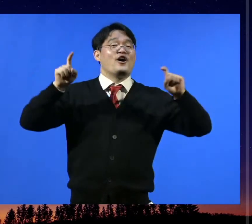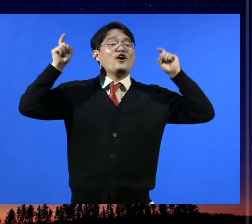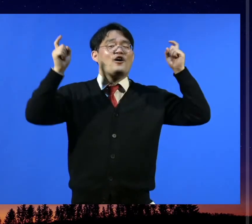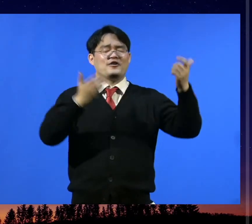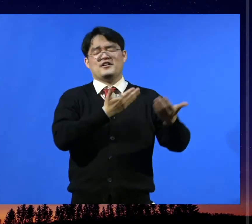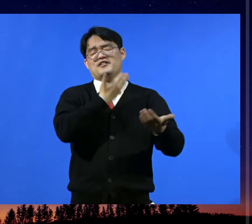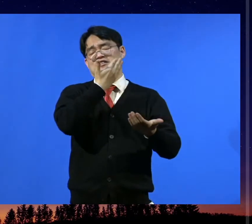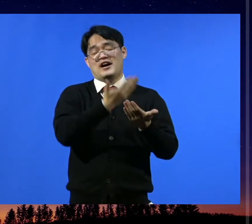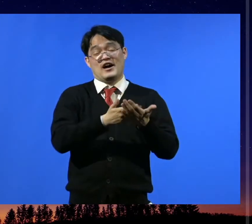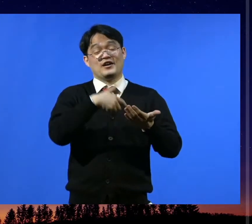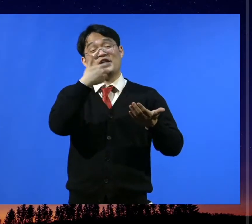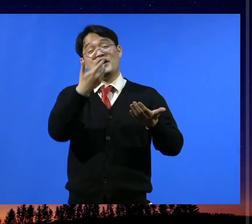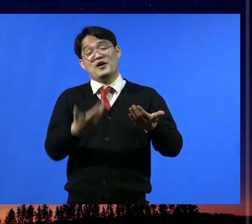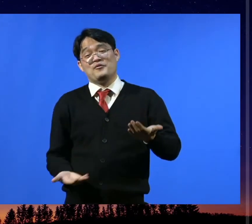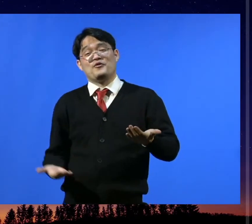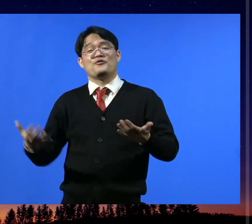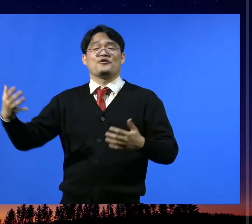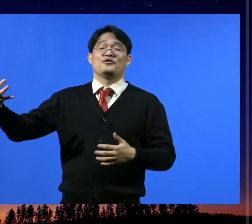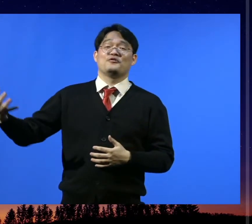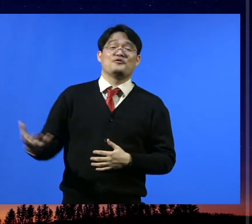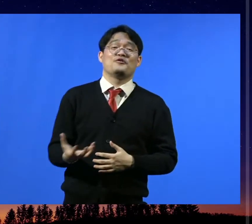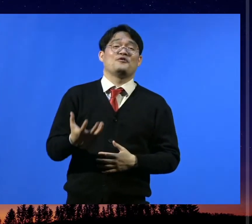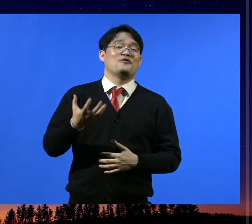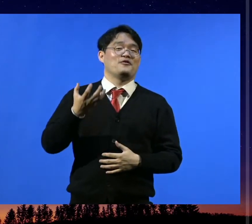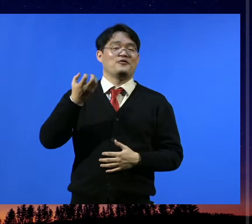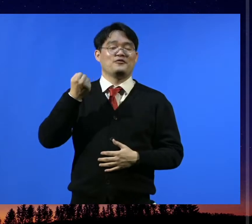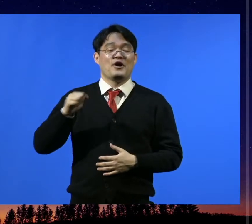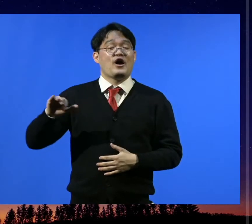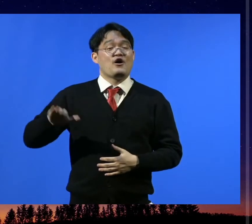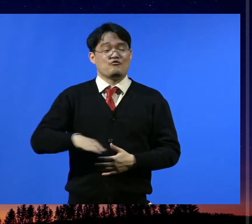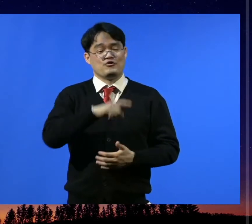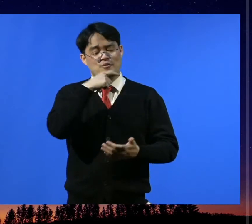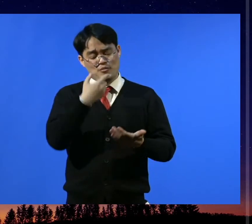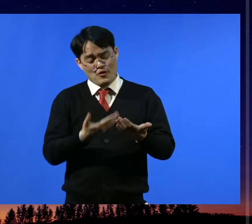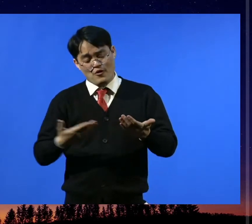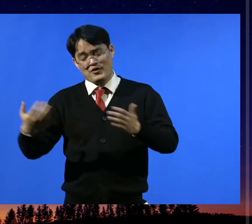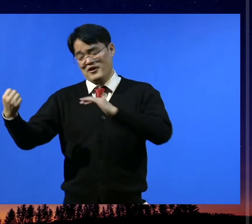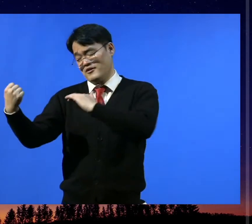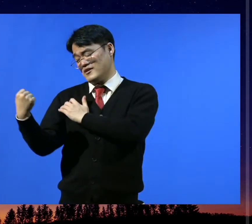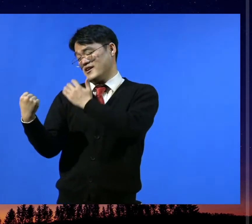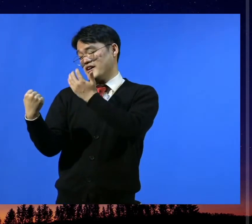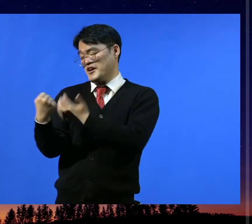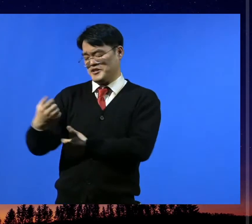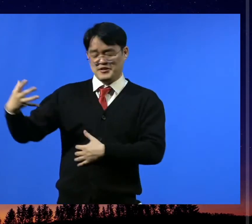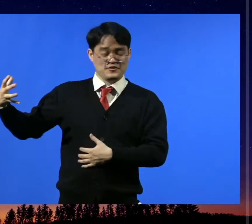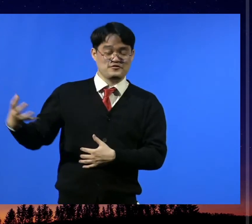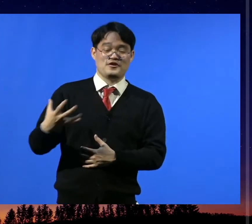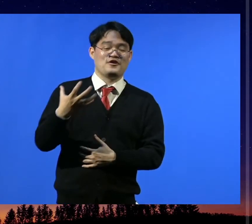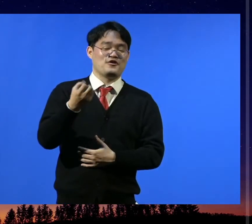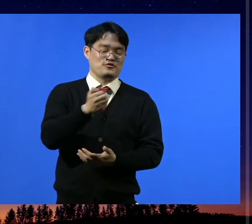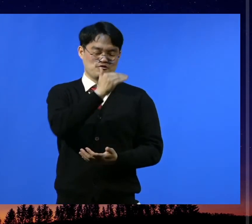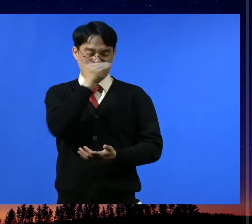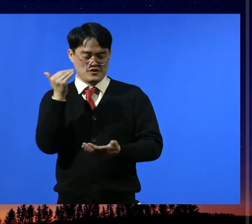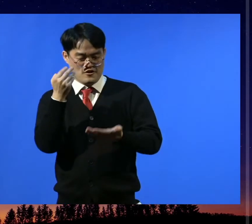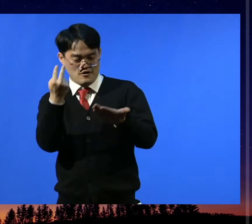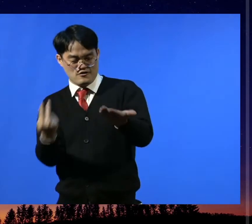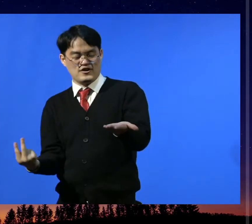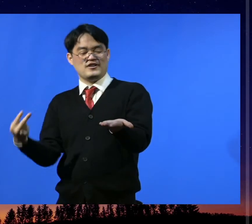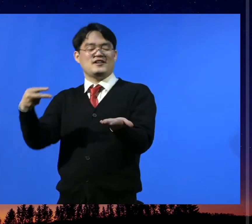승리하였네. 어린 양의 보혈로 우리 보혈의